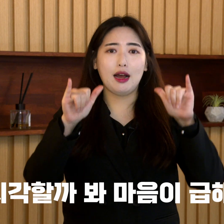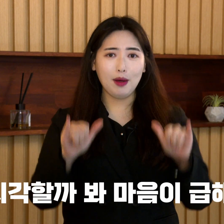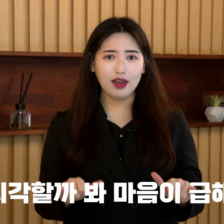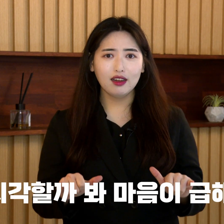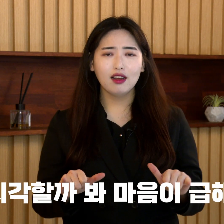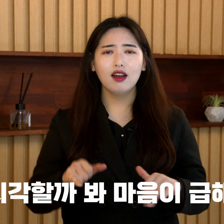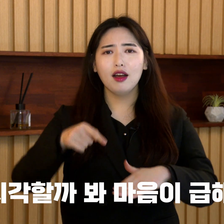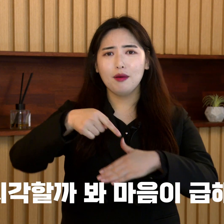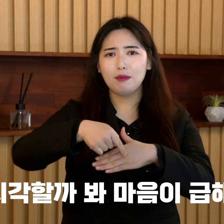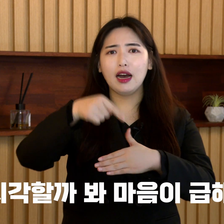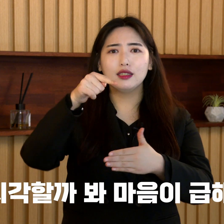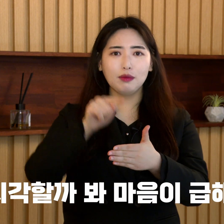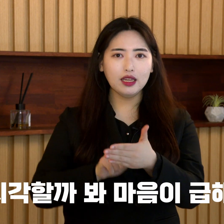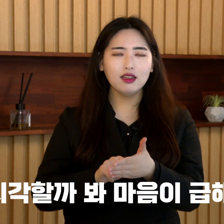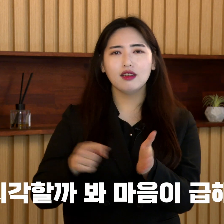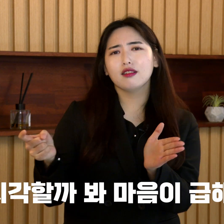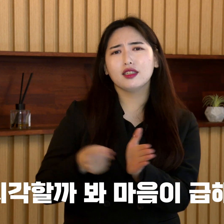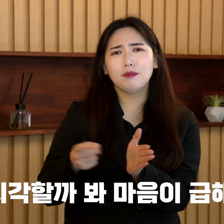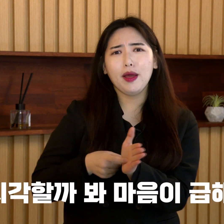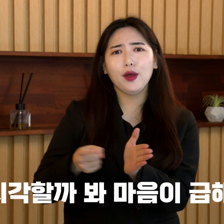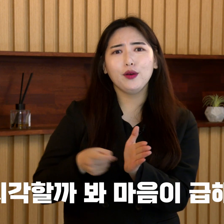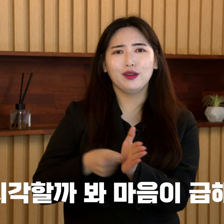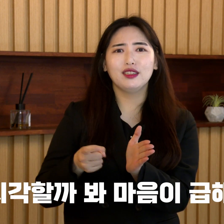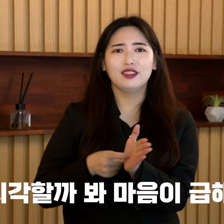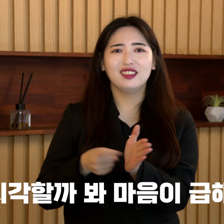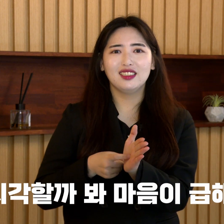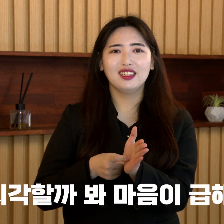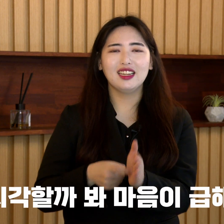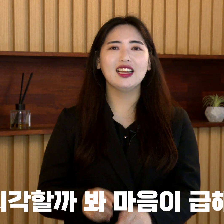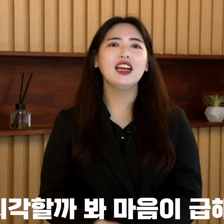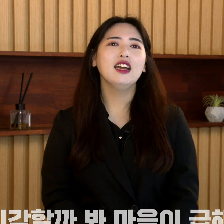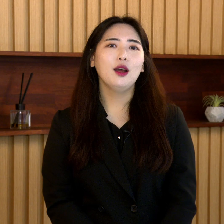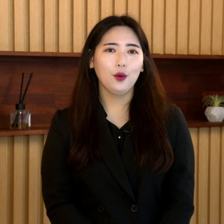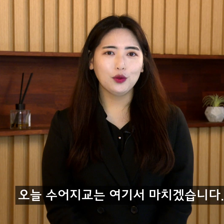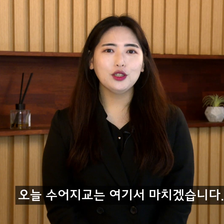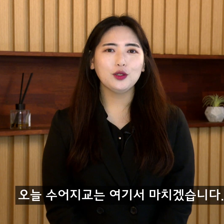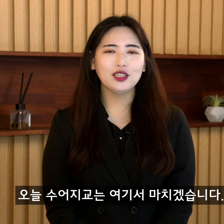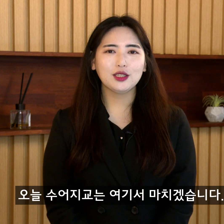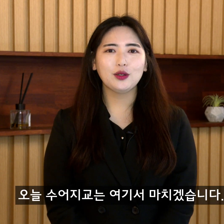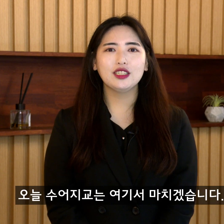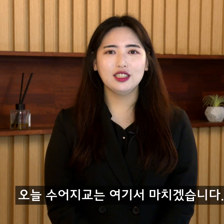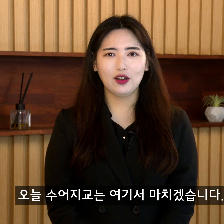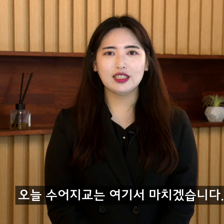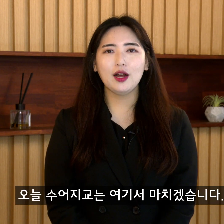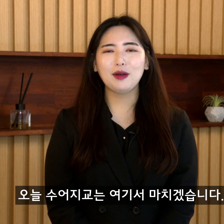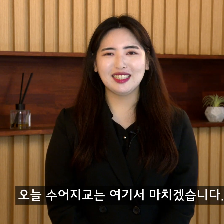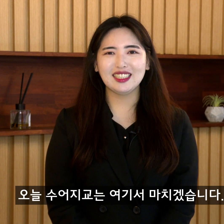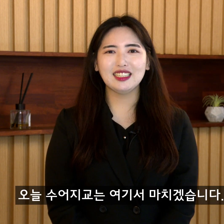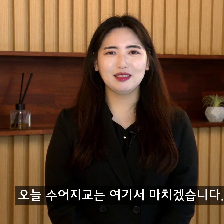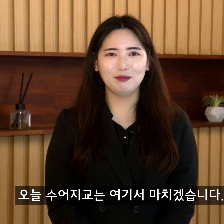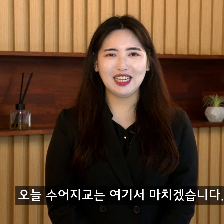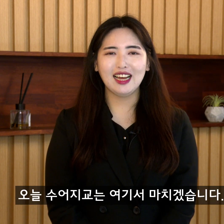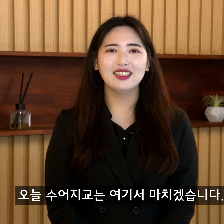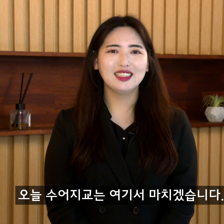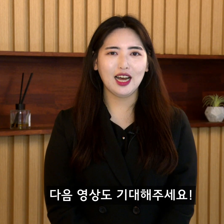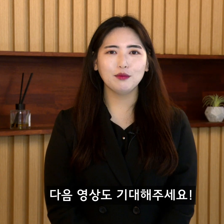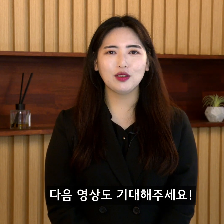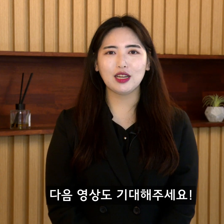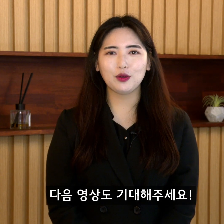지각할까봐 마음이 급해요. 오늘 수어 지교는 여기서 마치겠습니다. 다음 영상도